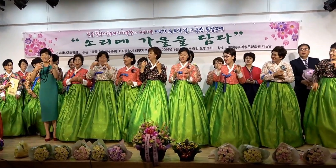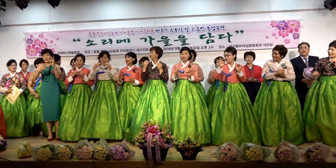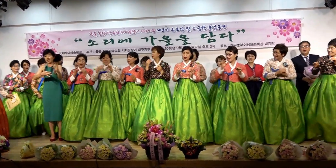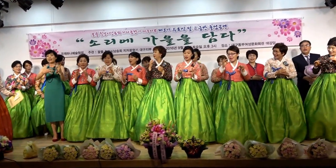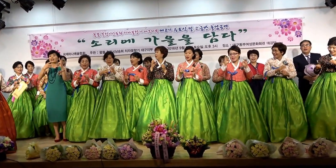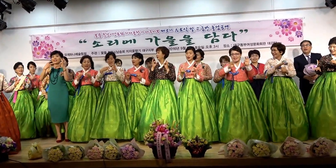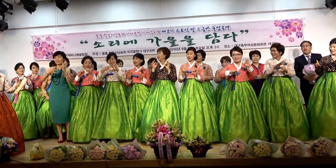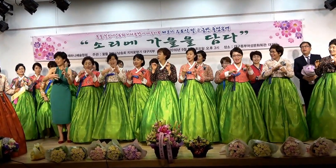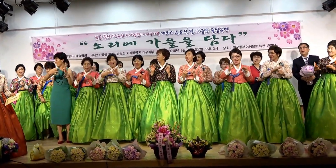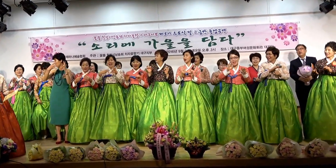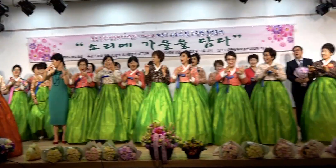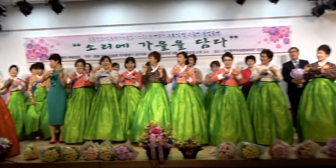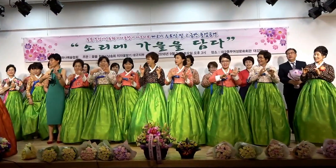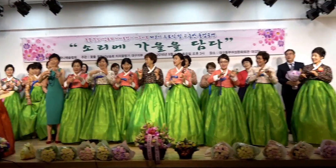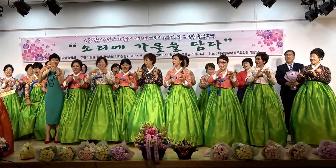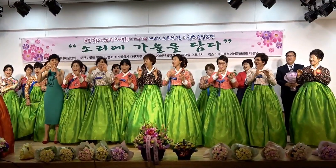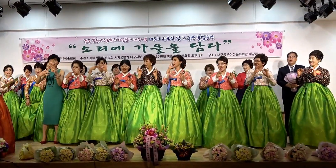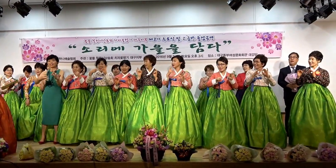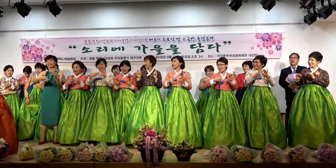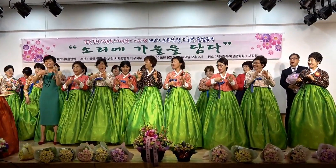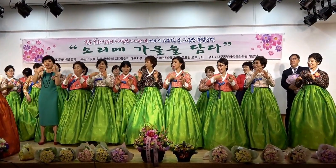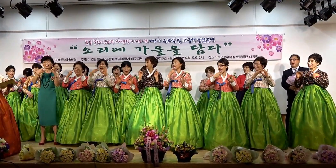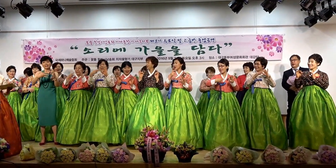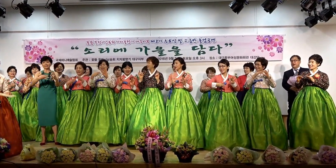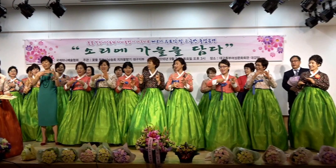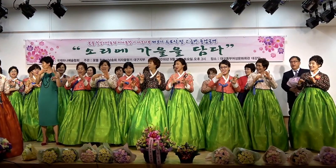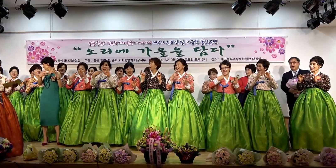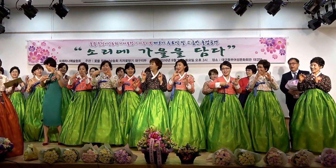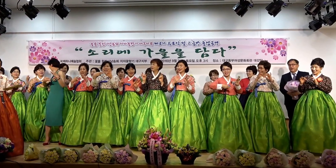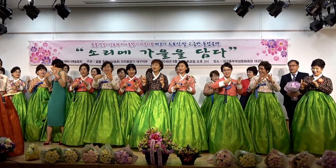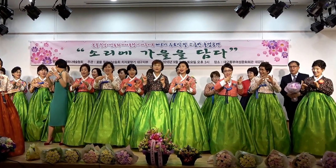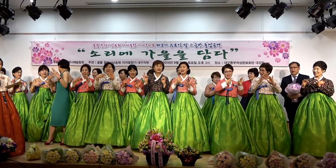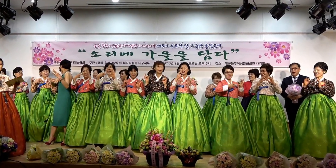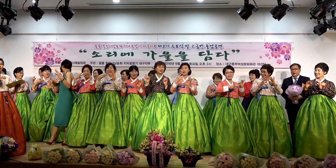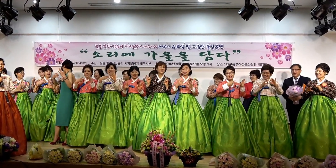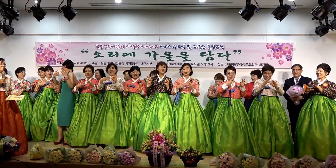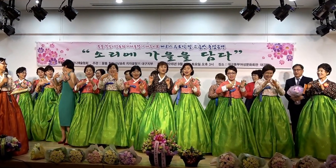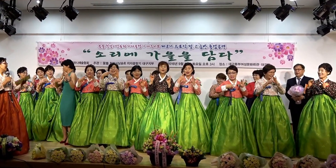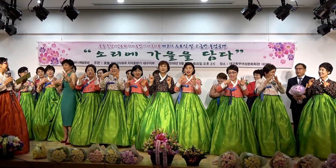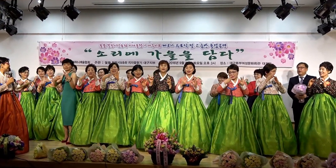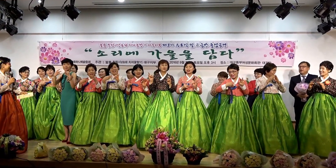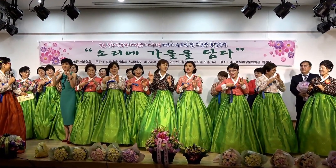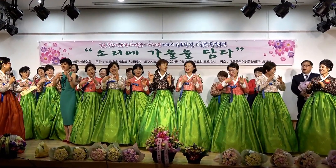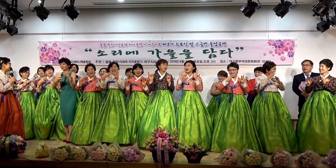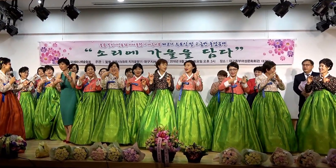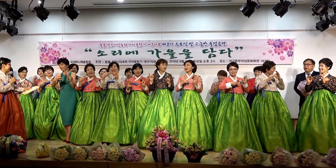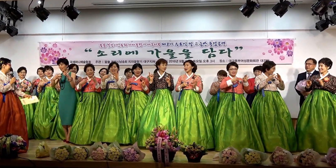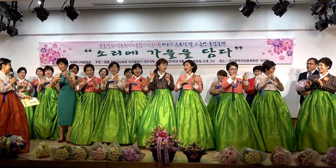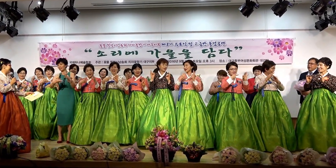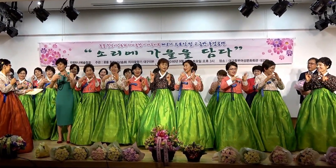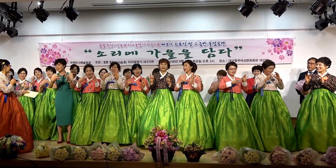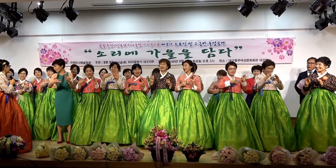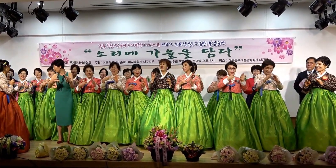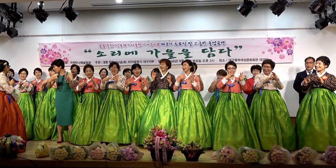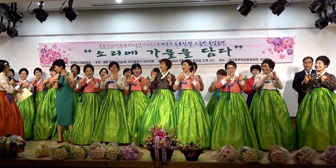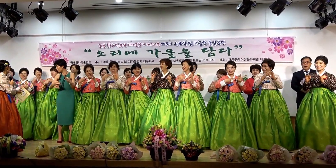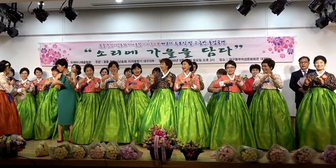예 예 예 예 예 예 예 예 예 예